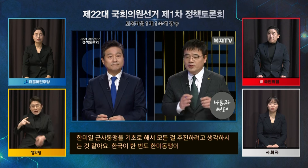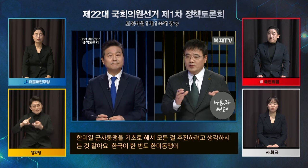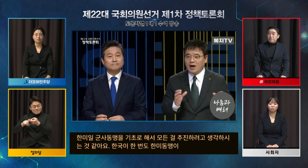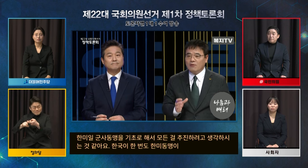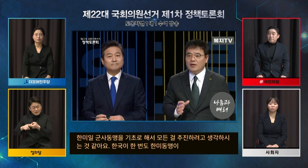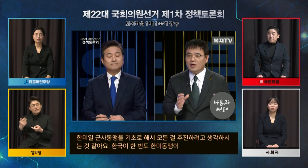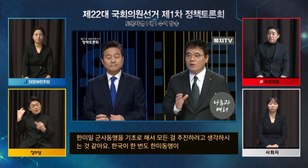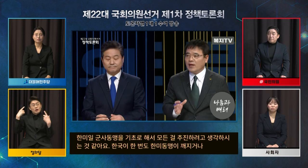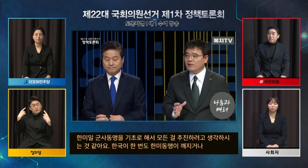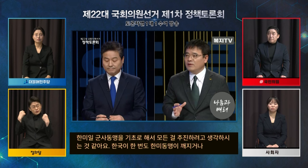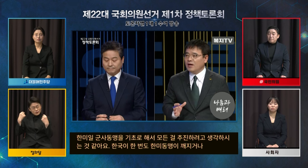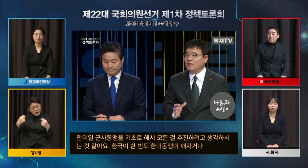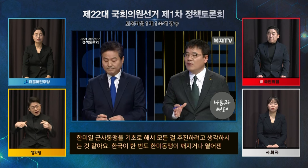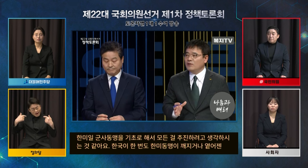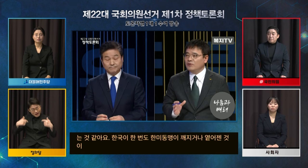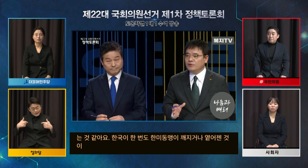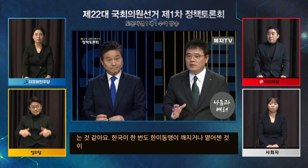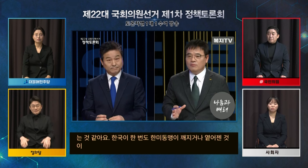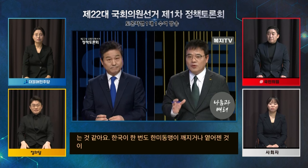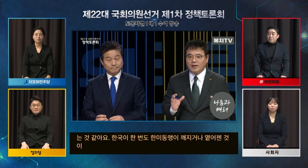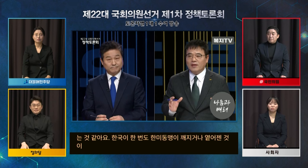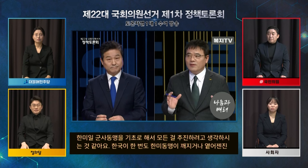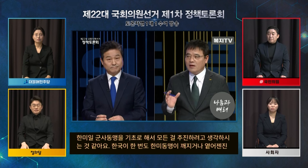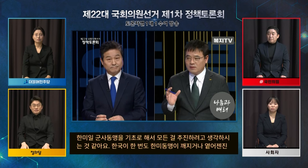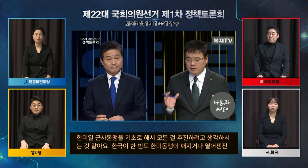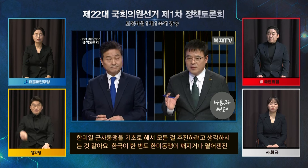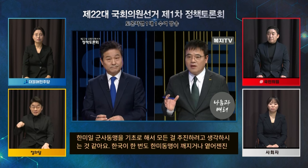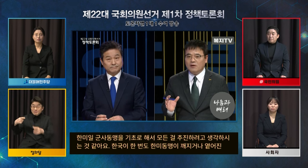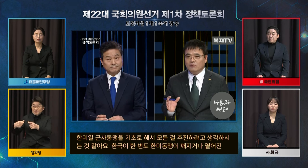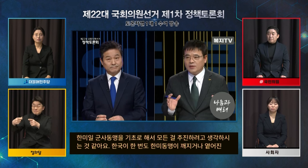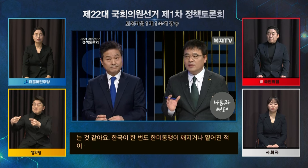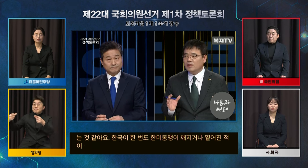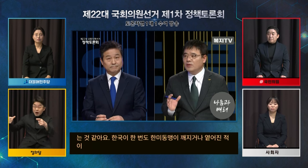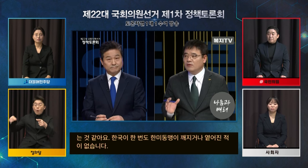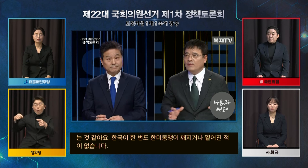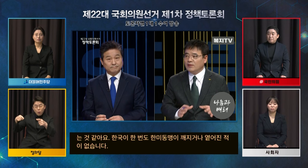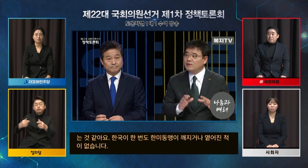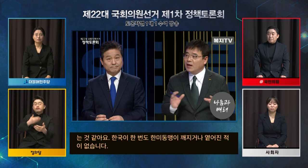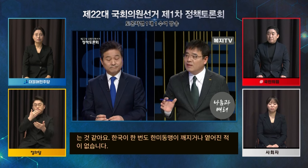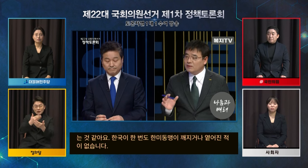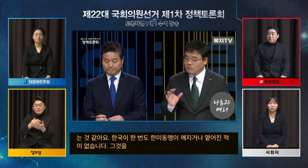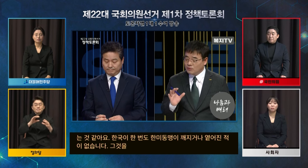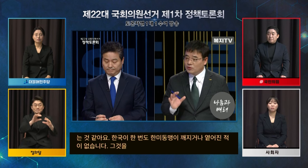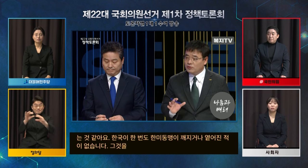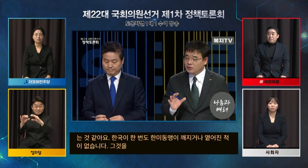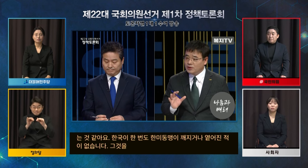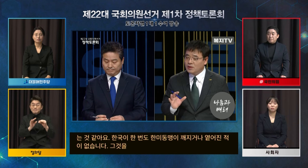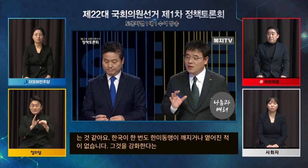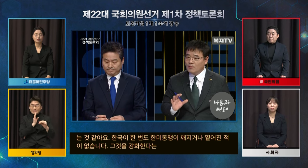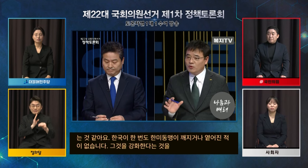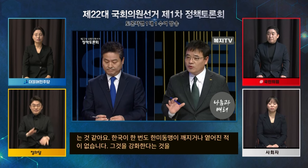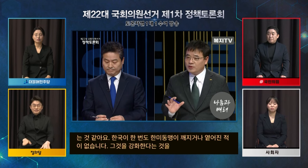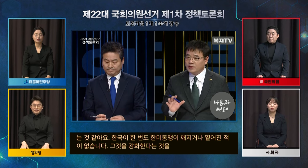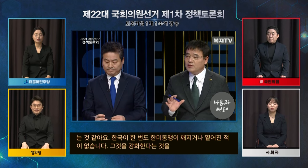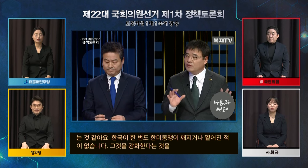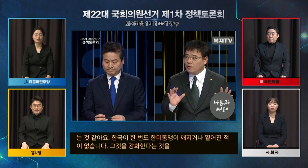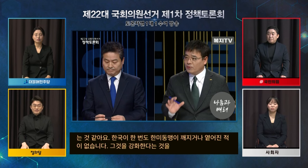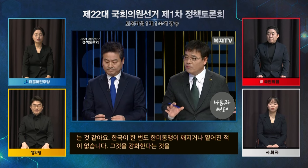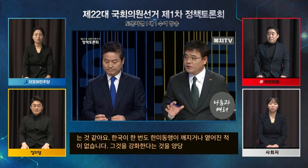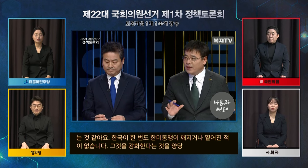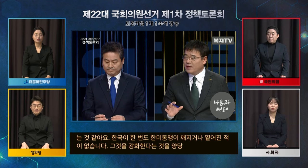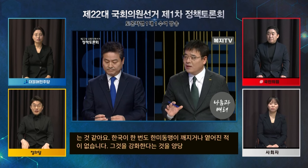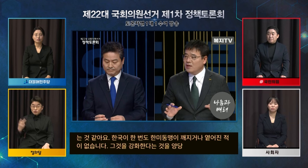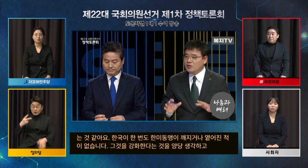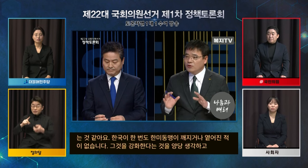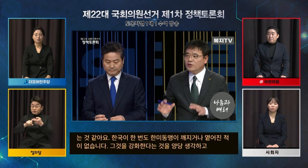그것을 강화해 나가고 만들어 나간다고 하는 것을 양당은 다 그렇게 생각하고 계시기 때문에 그걸 만들어 나가는 것이 한 번도 지체된 적이